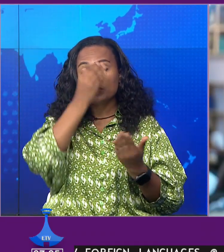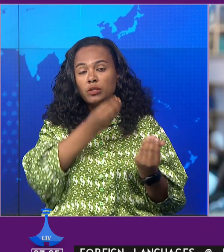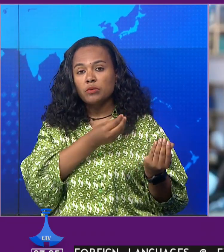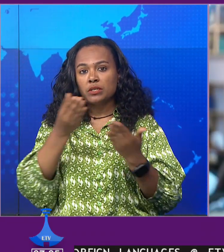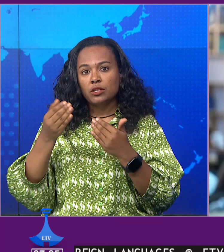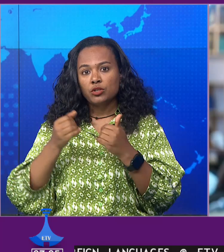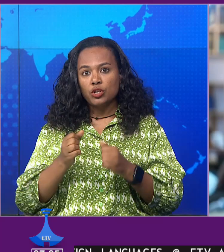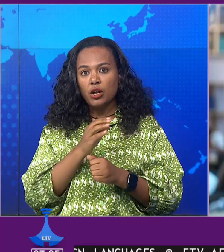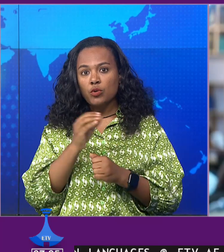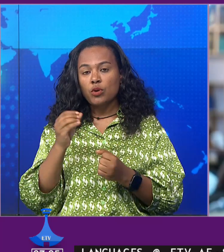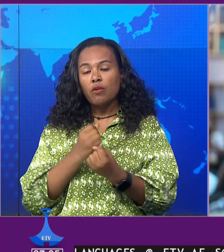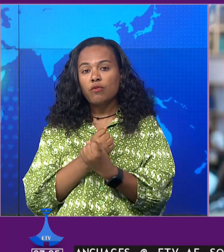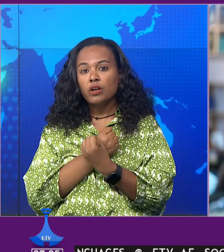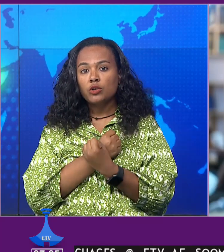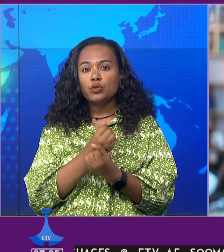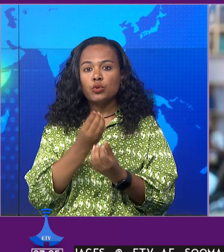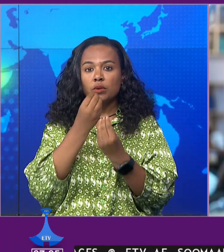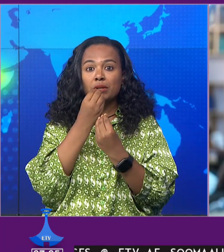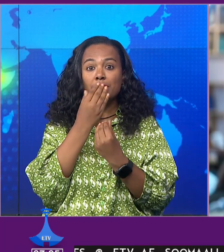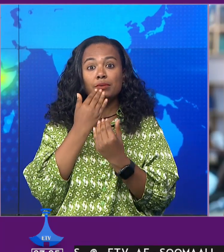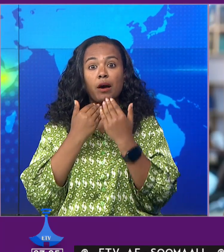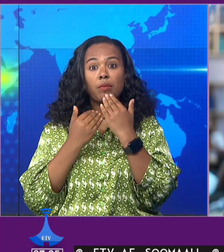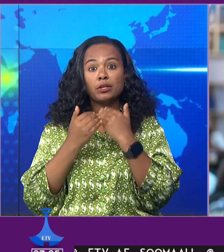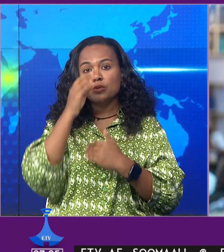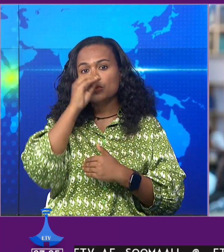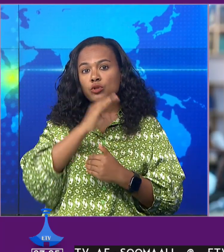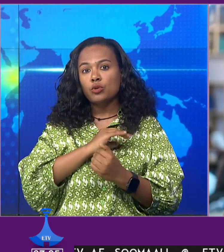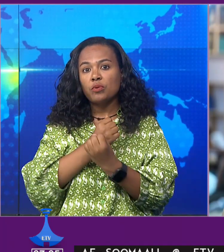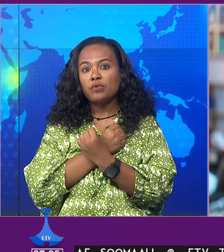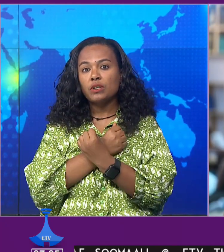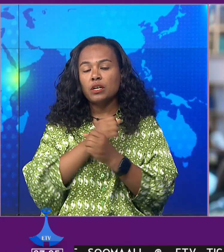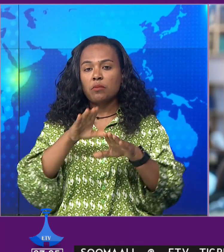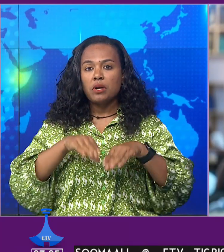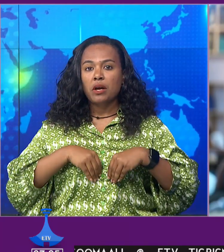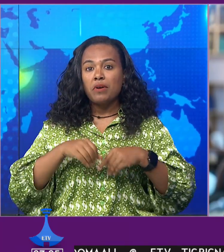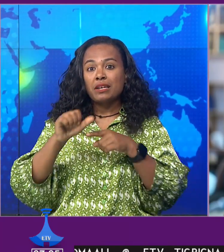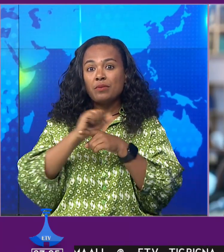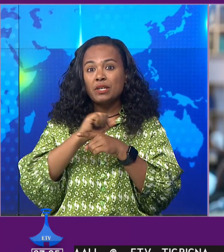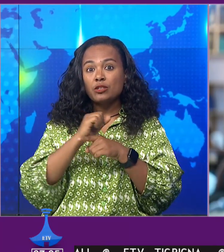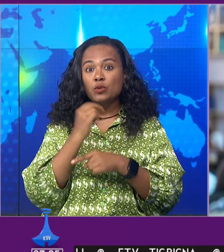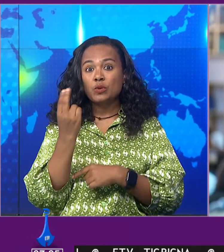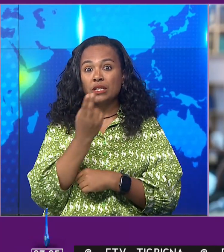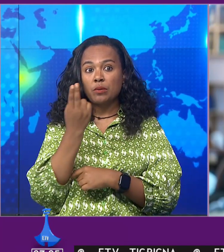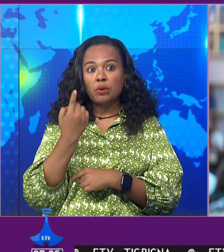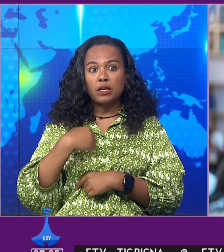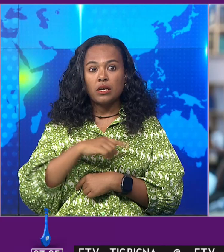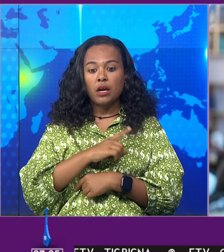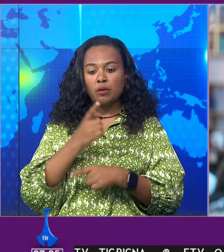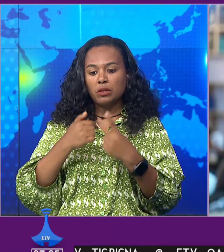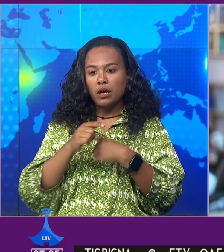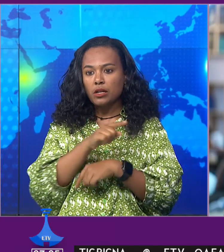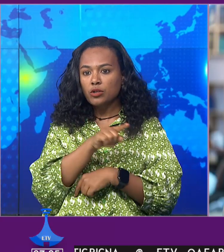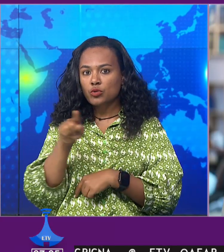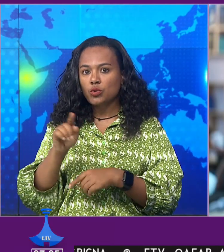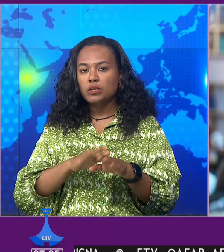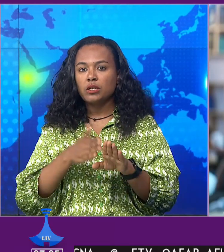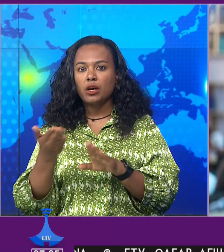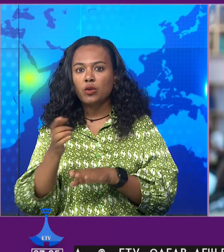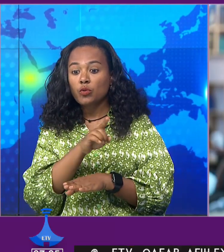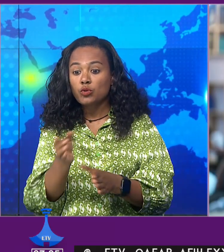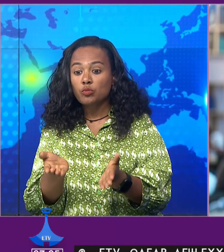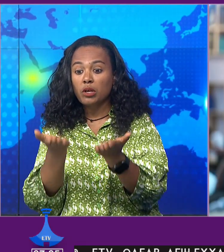ይችላሉና ፍቅራቸውን፣ የምግብ ጣዕማቸውን፣ ሰው በፍቅር የመቀበል ልምምዳቸውን ተጠቅመን እኛ እንመጣለን፣ እነሱ ያስተናግዳሉ፣ እኛም እናተርፋለን፣